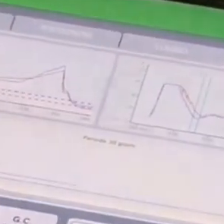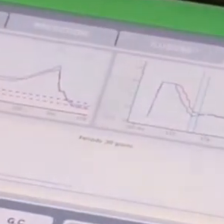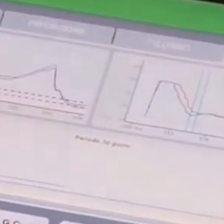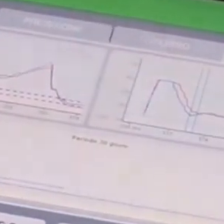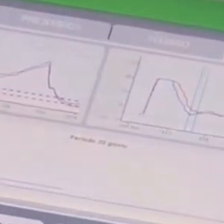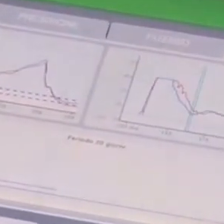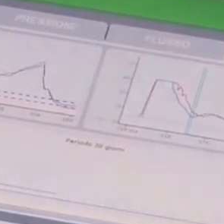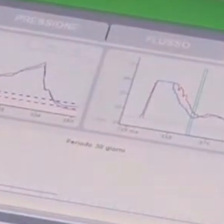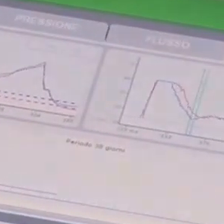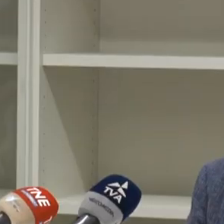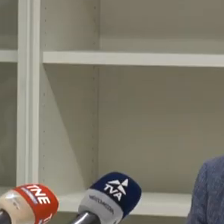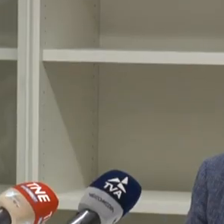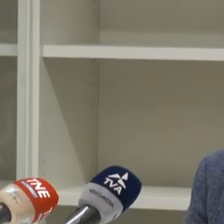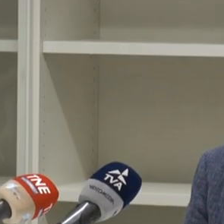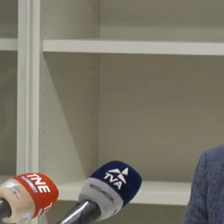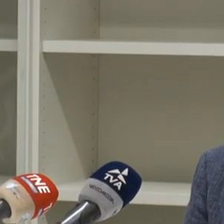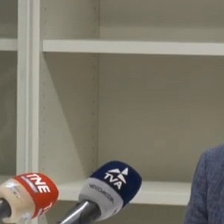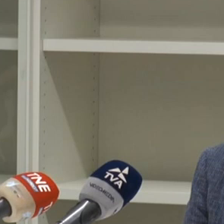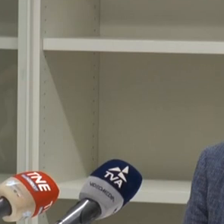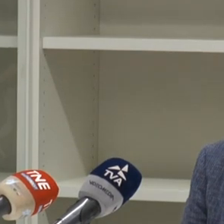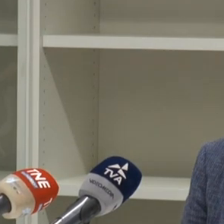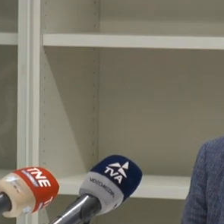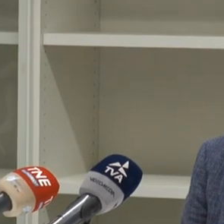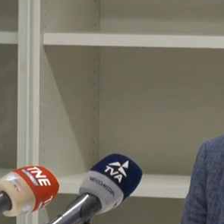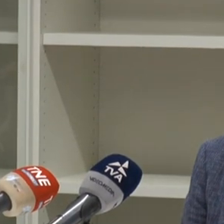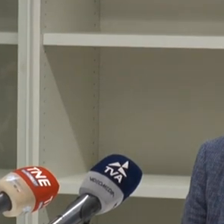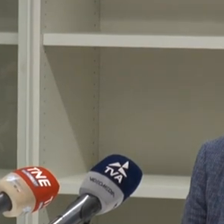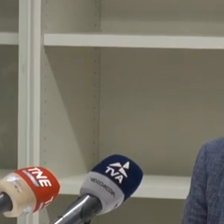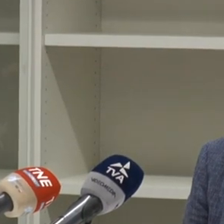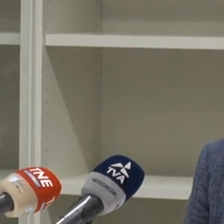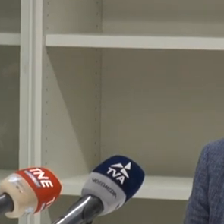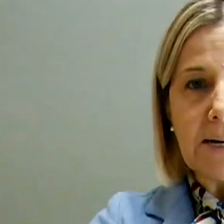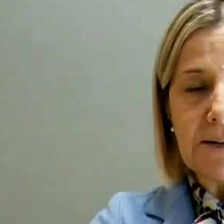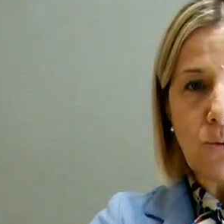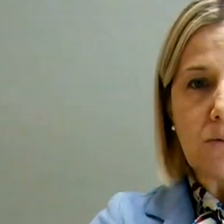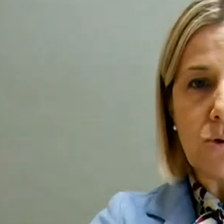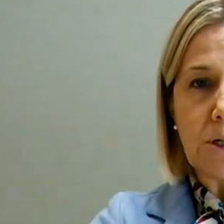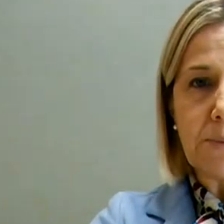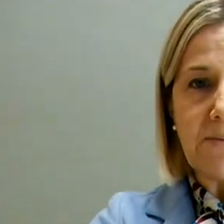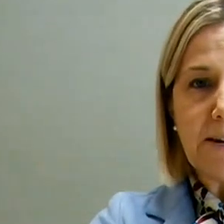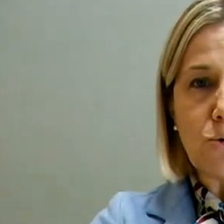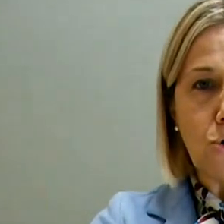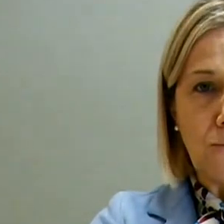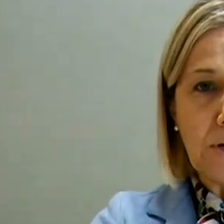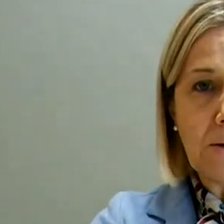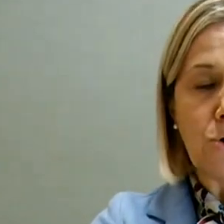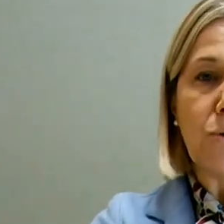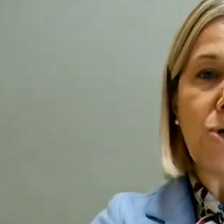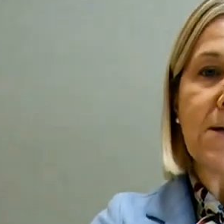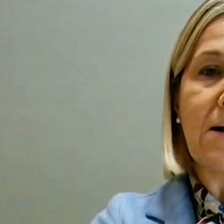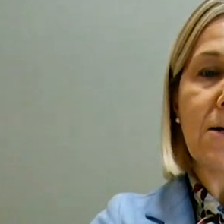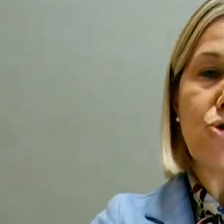sono positivi anche il direttore generale della Sanità Veneta Luciano Flor e l'assessore alla Sanità Manuela Lanzarin,